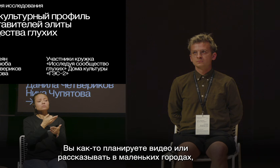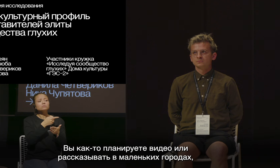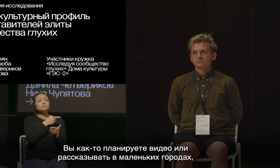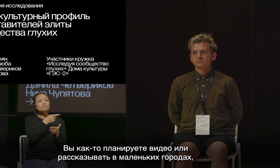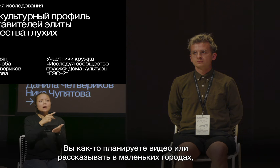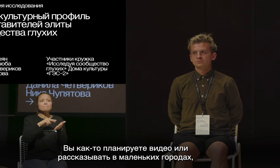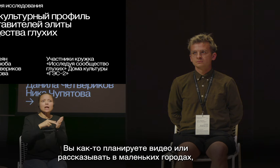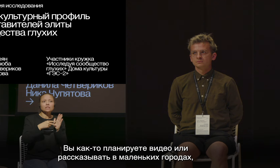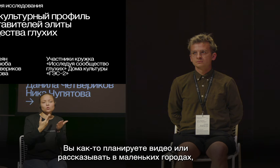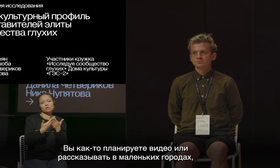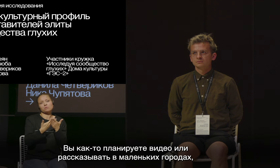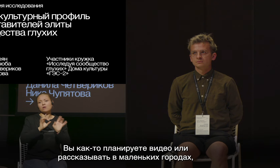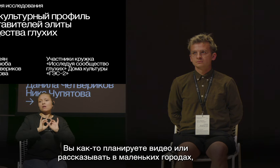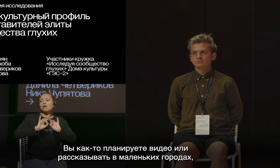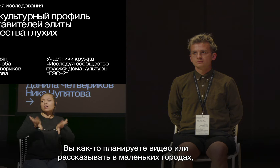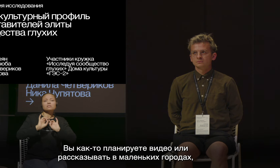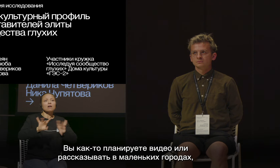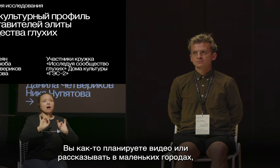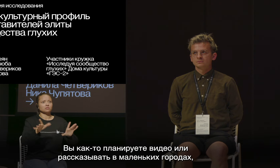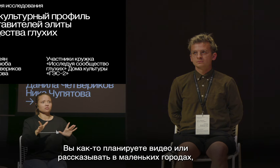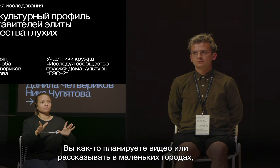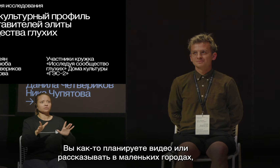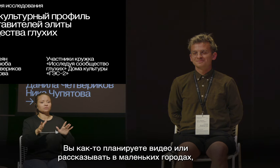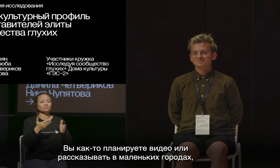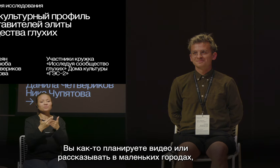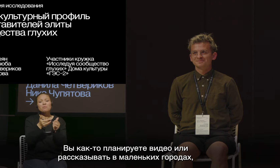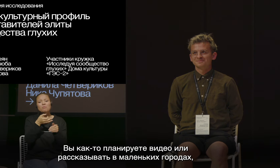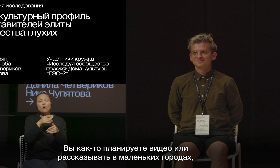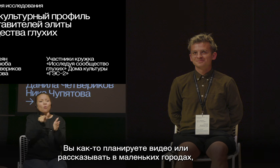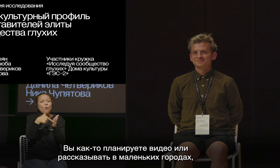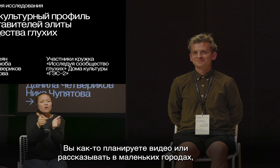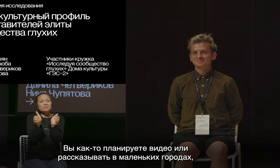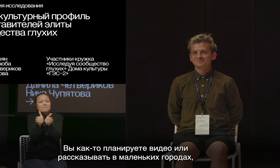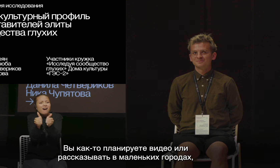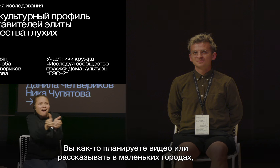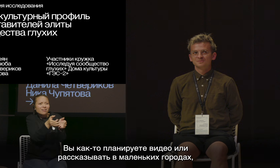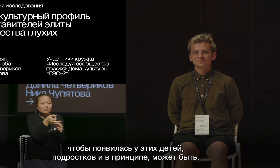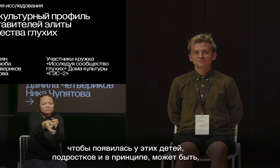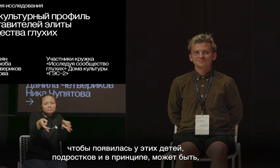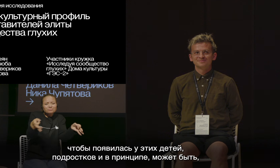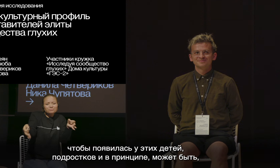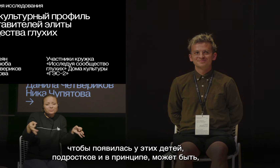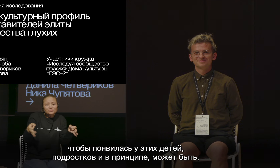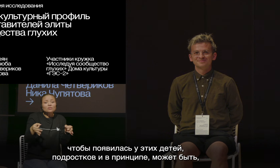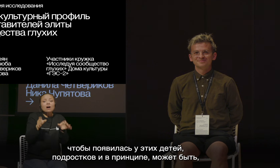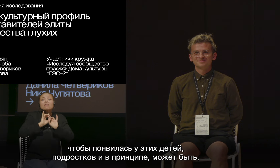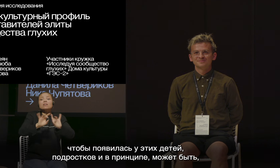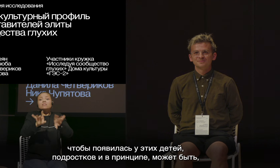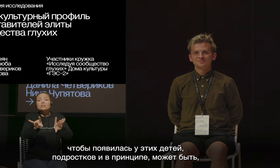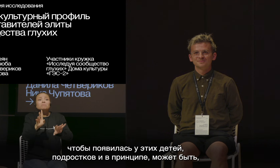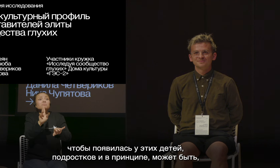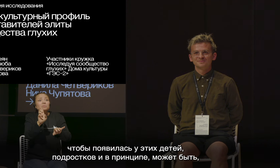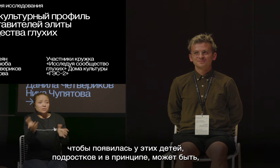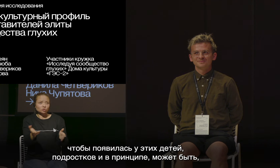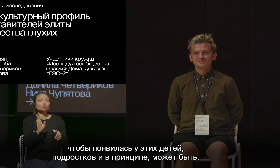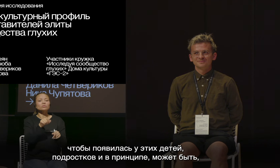или рассказывать в маленьких городах, чтобы появилась у этих детей, подростков и, в принципе, может быть,